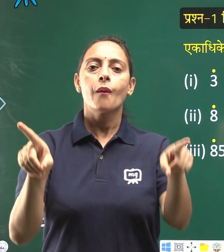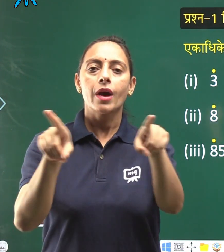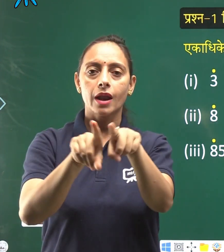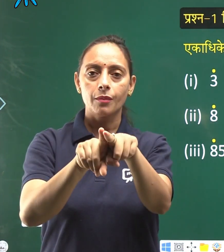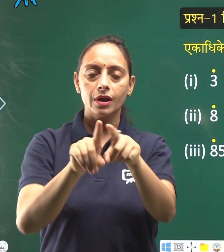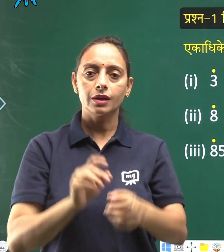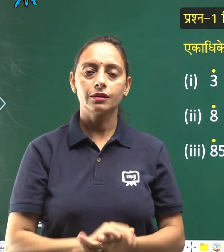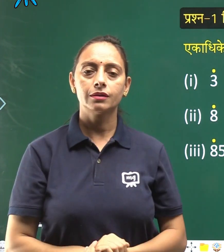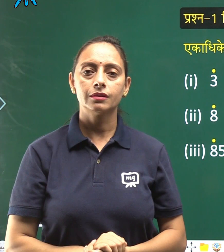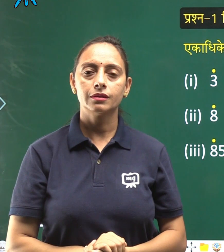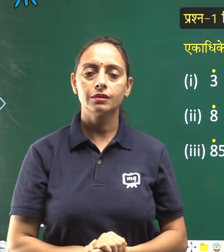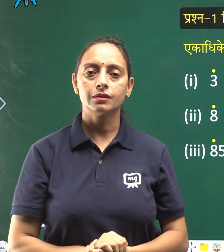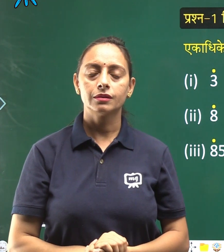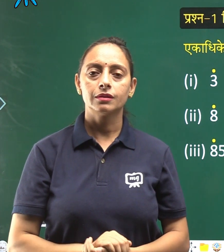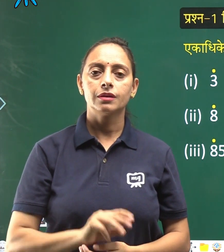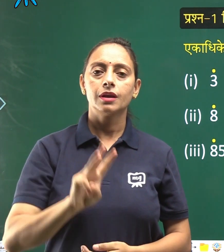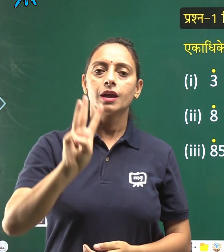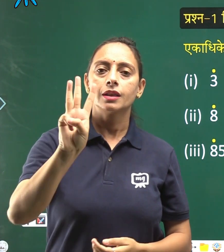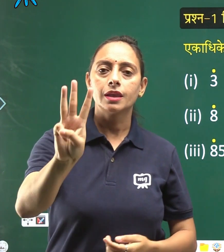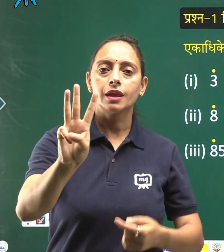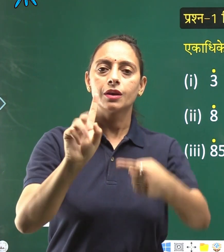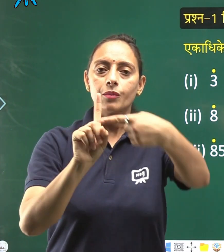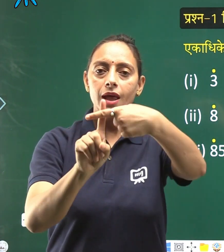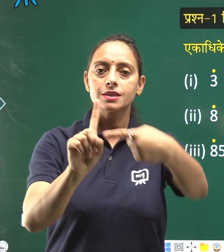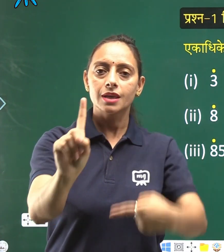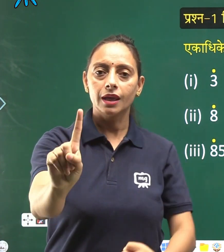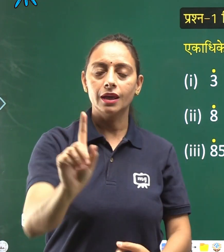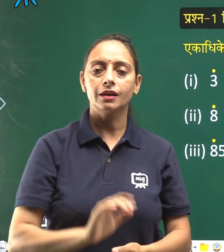बराबर 3 + 1